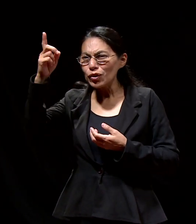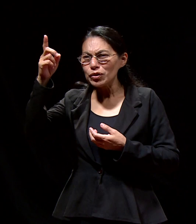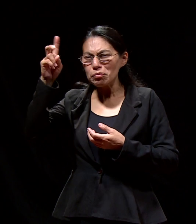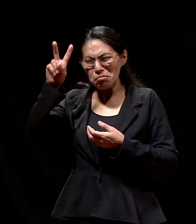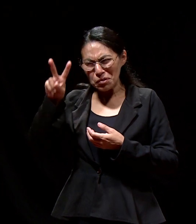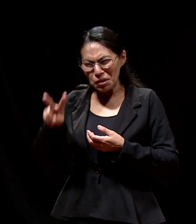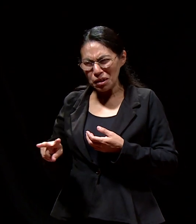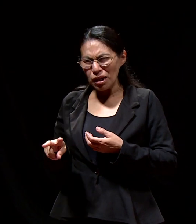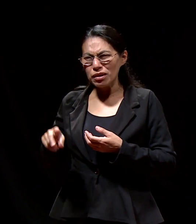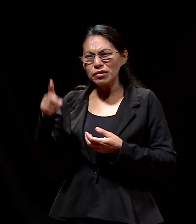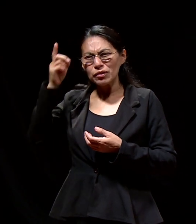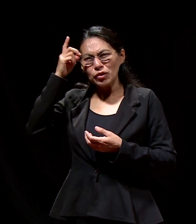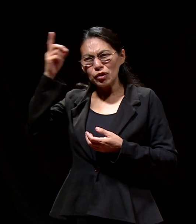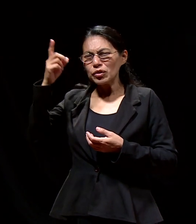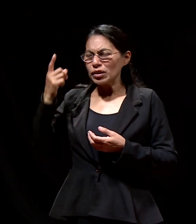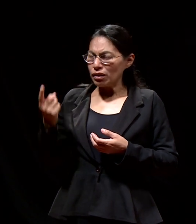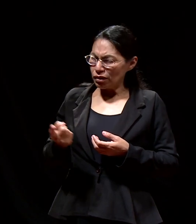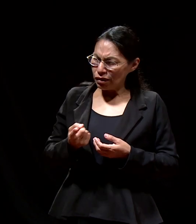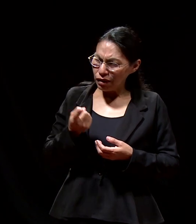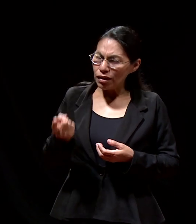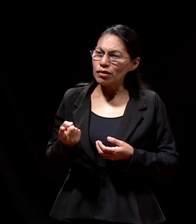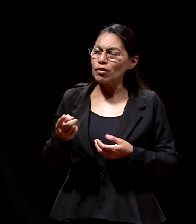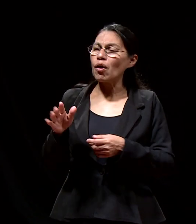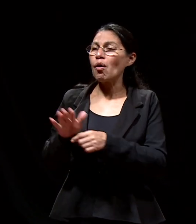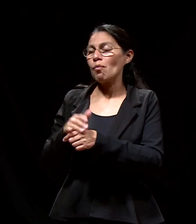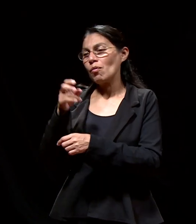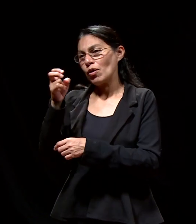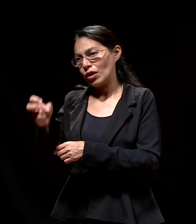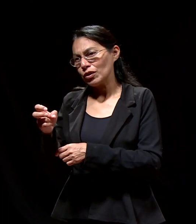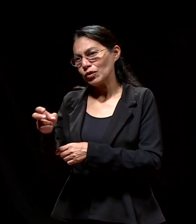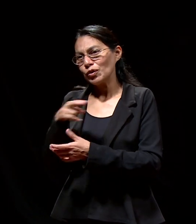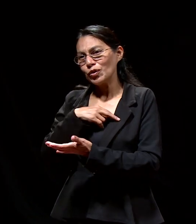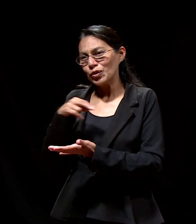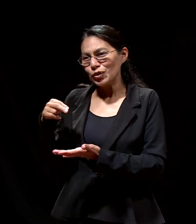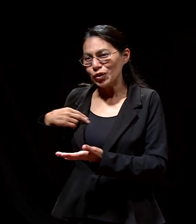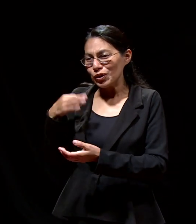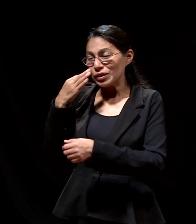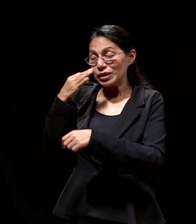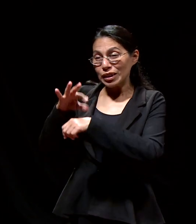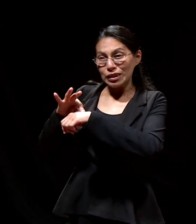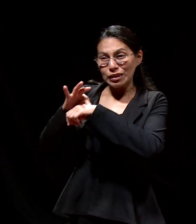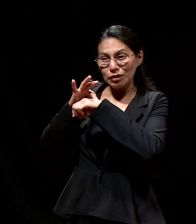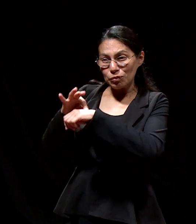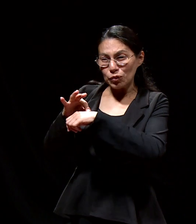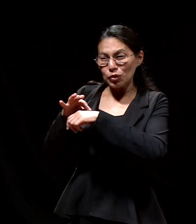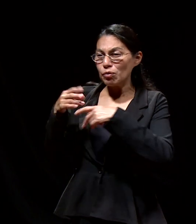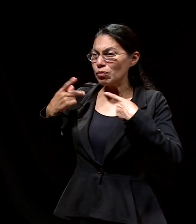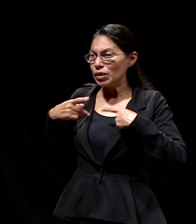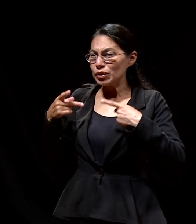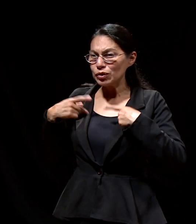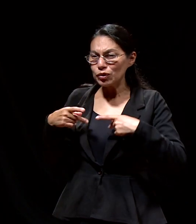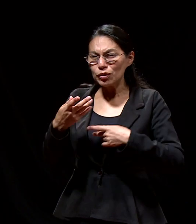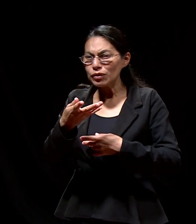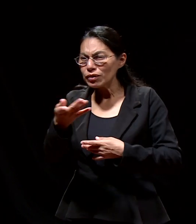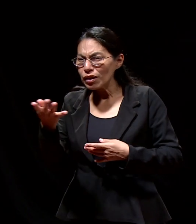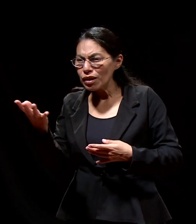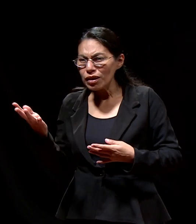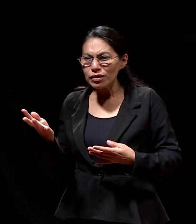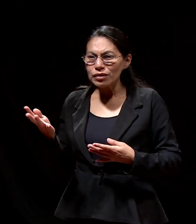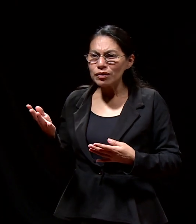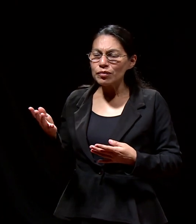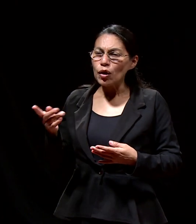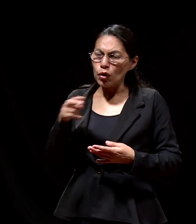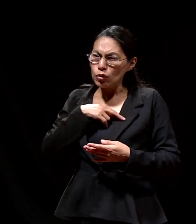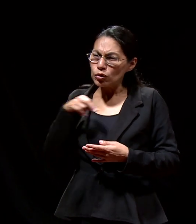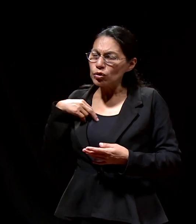Dios es eterno por eso compartimos nuestro testimonio con las personas porque